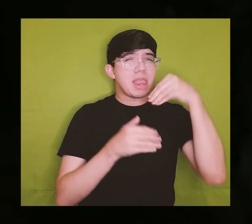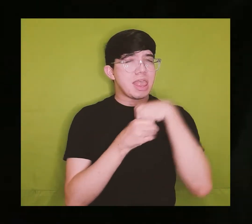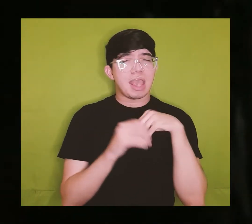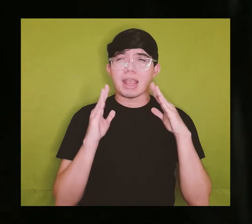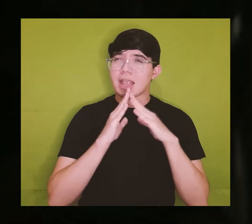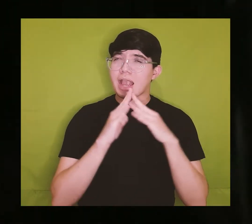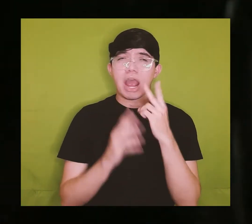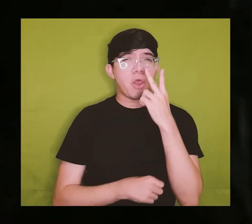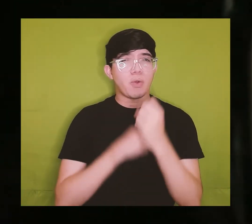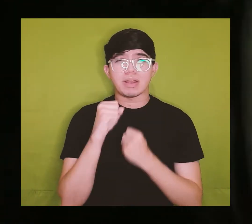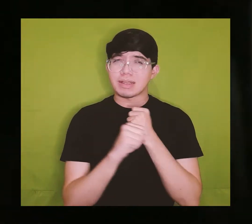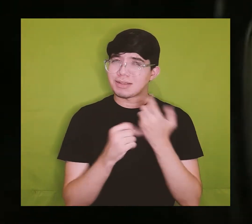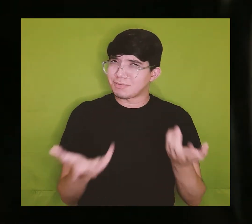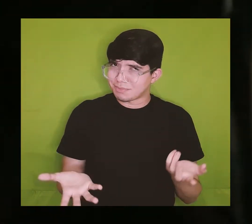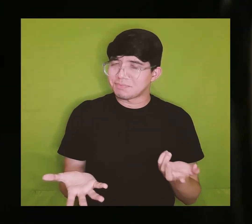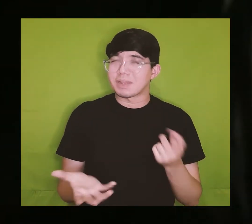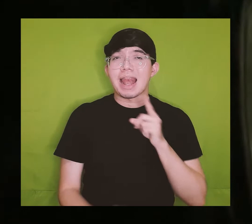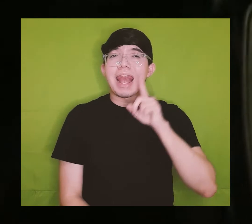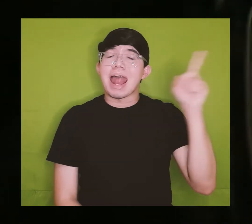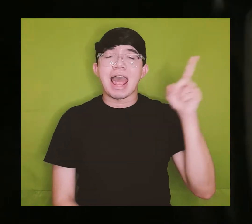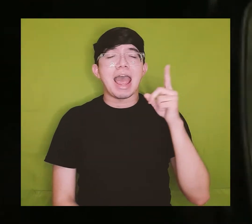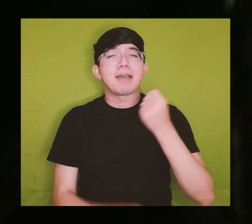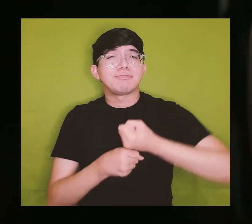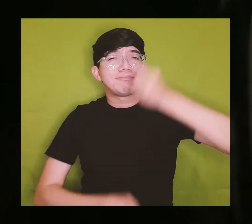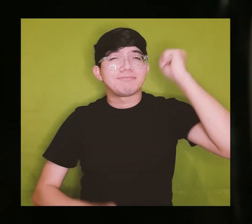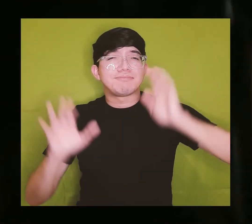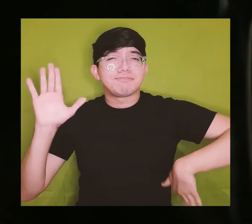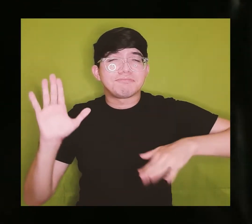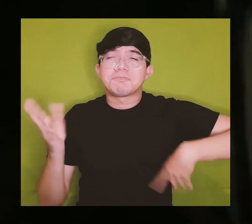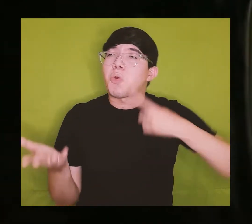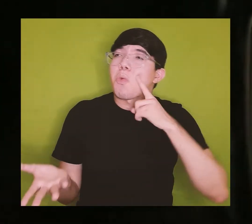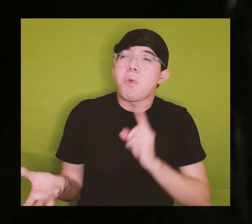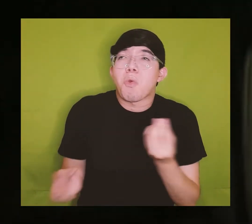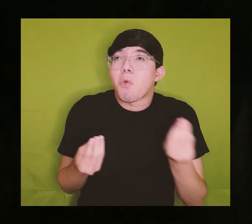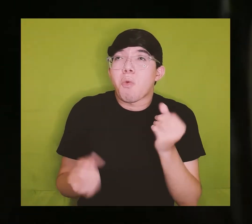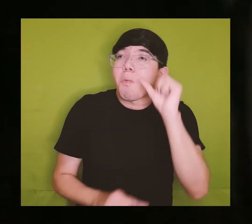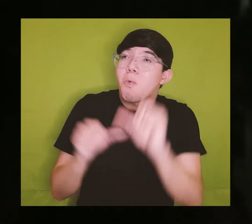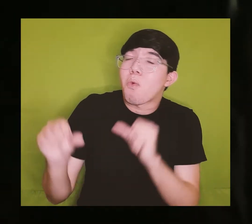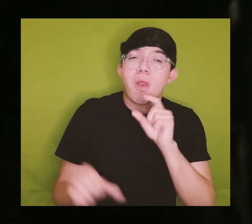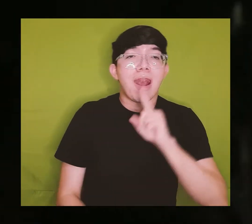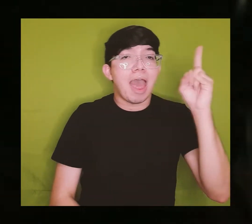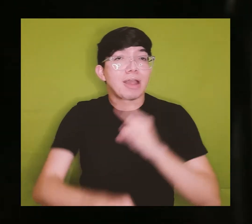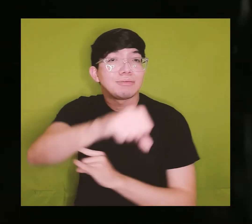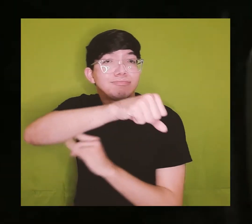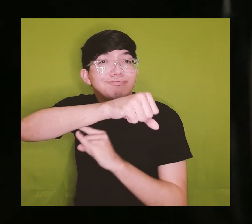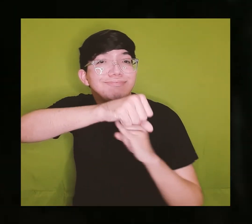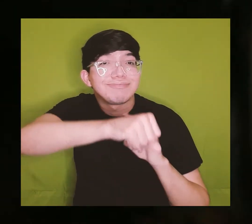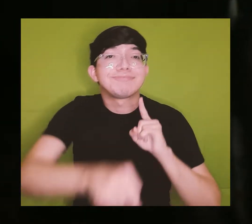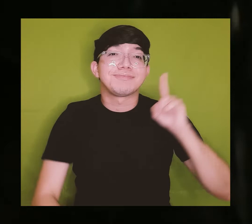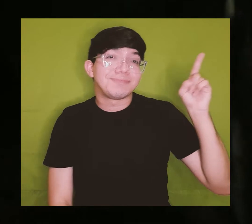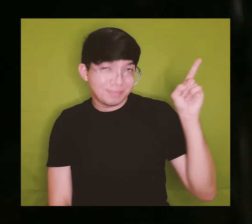tipo assim, coisas que eu vivenciei de pessoas pulando do espigão, ou da ponte dos ingleses, ou da ponte